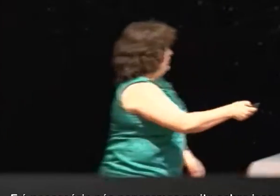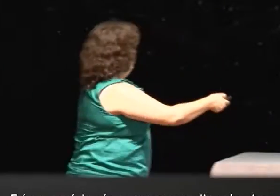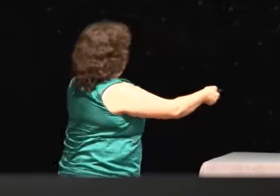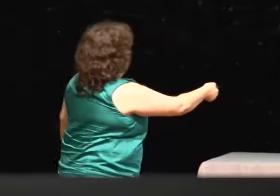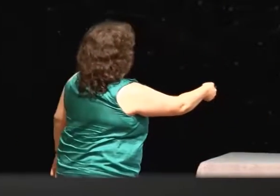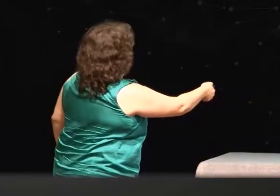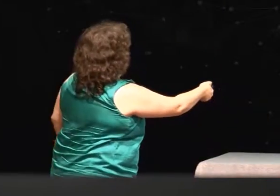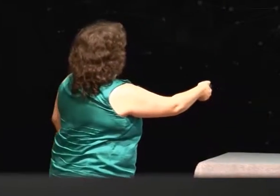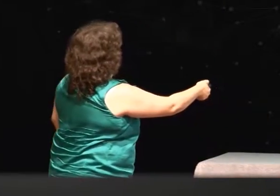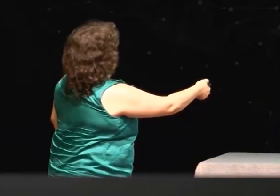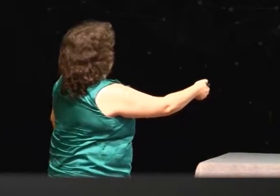isso.